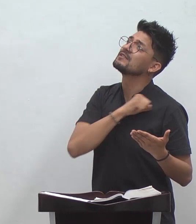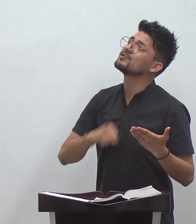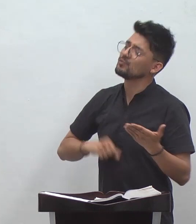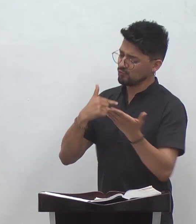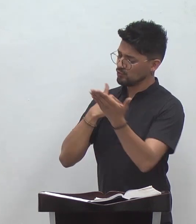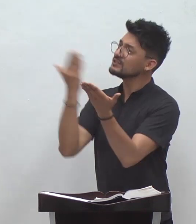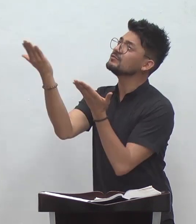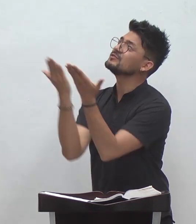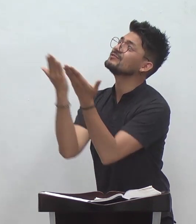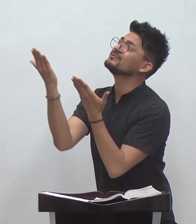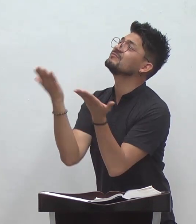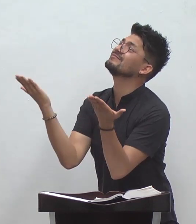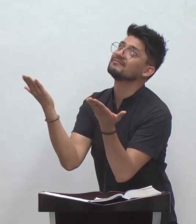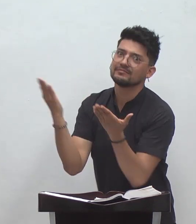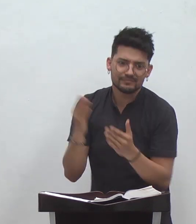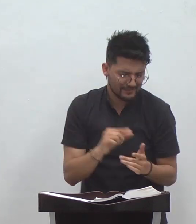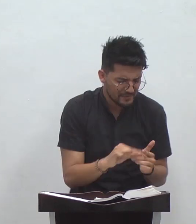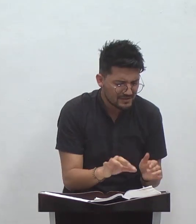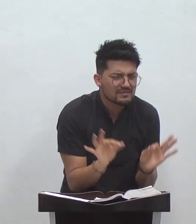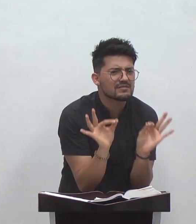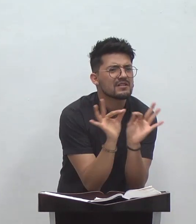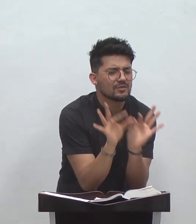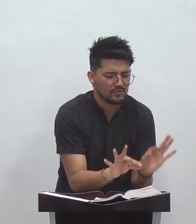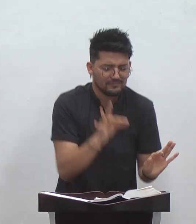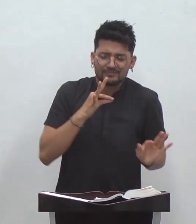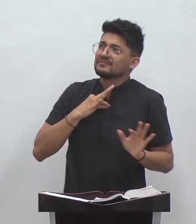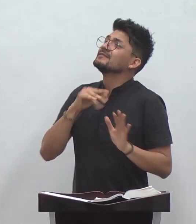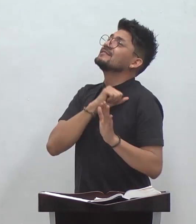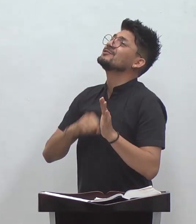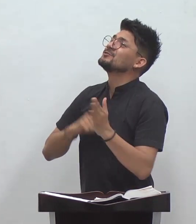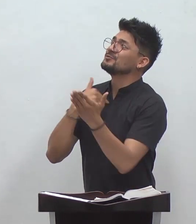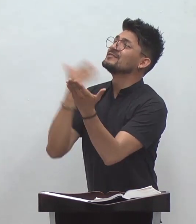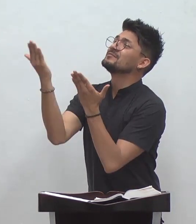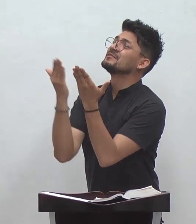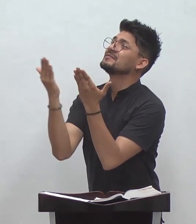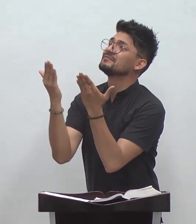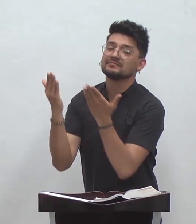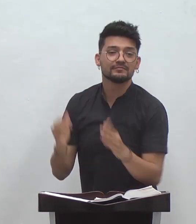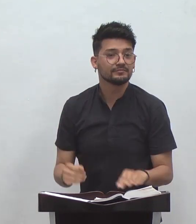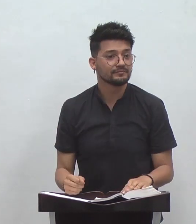colocó impedimentos, sino que le dijo: he aquí tu siervo escucha. Habla, Señor.